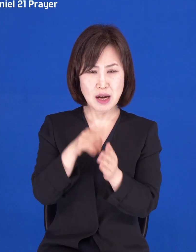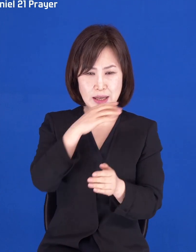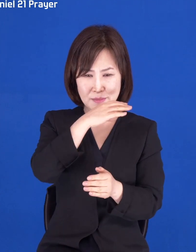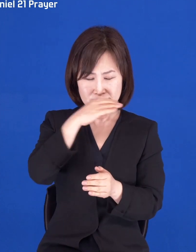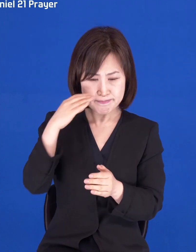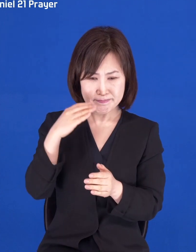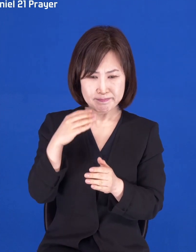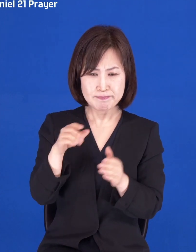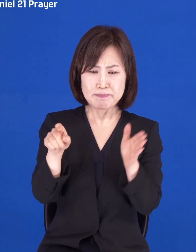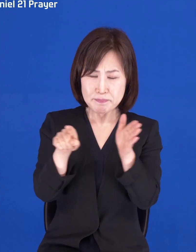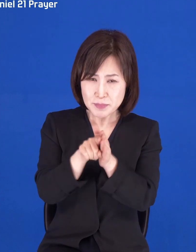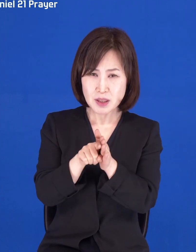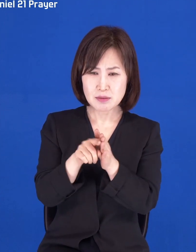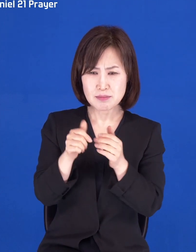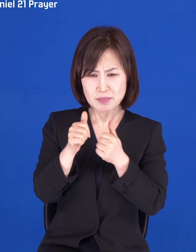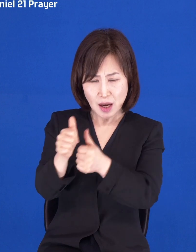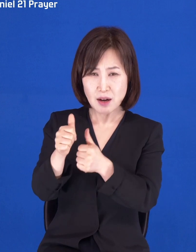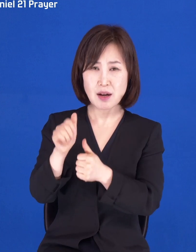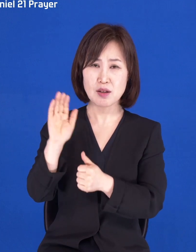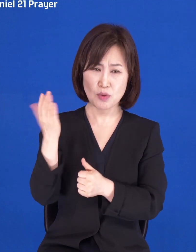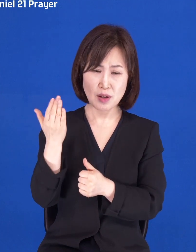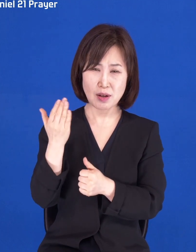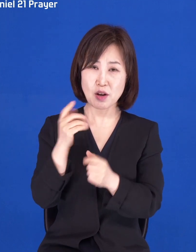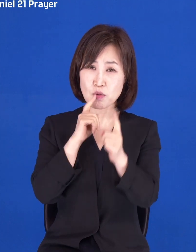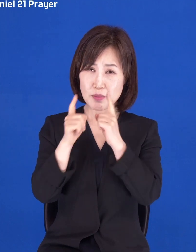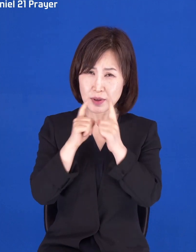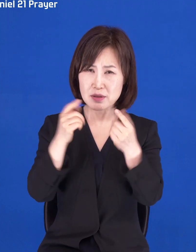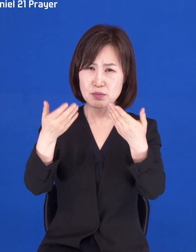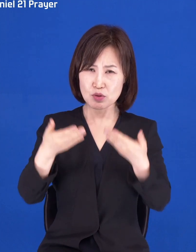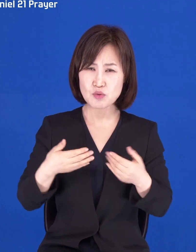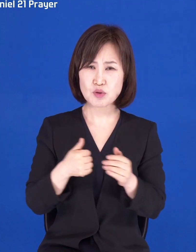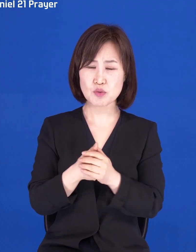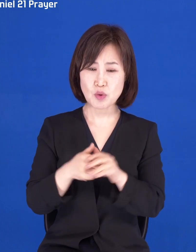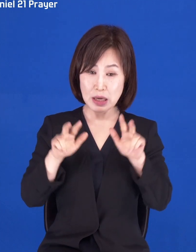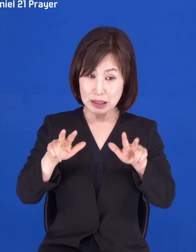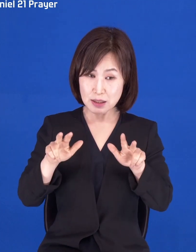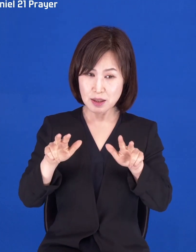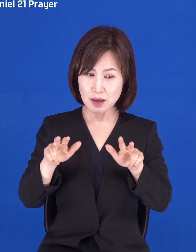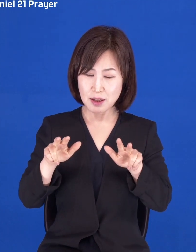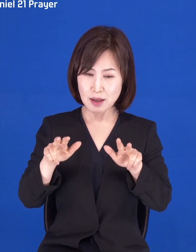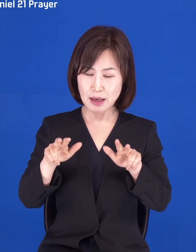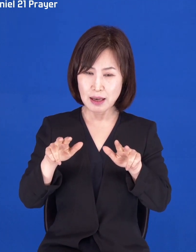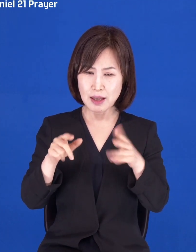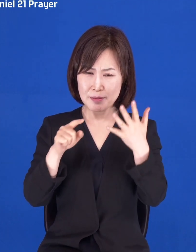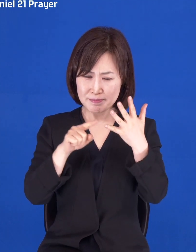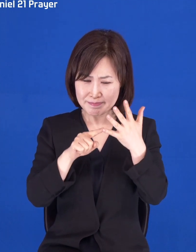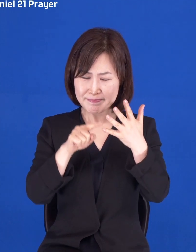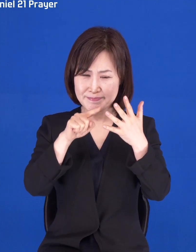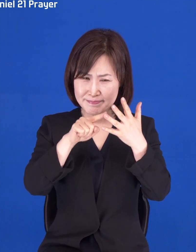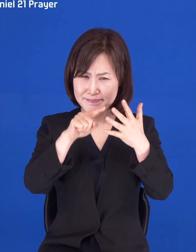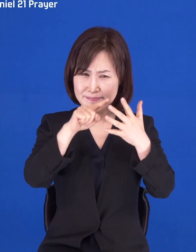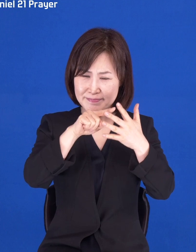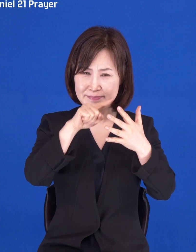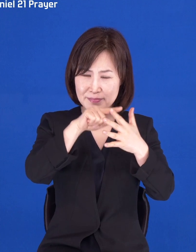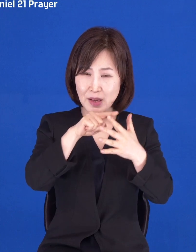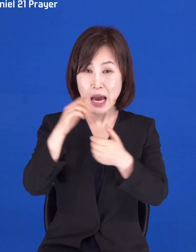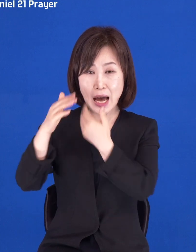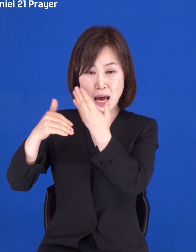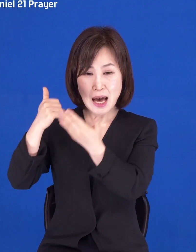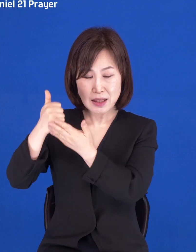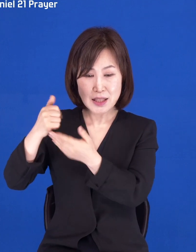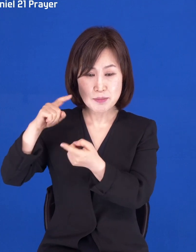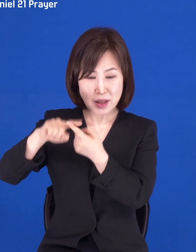올 수가 있다고 하셨어요. 그러시면서 이제부터 내가 하나하나 하나님에 대해서 가르쳐